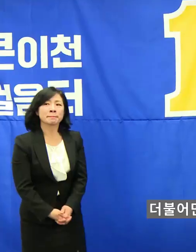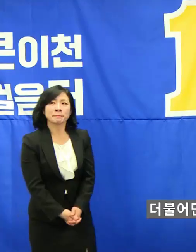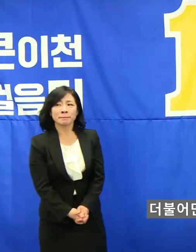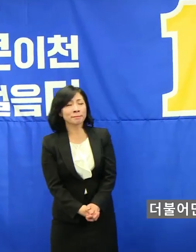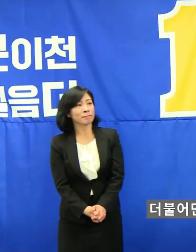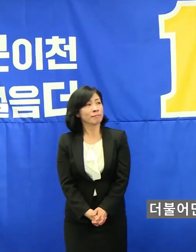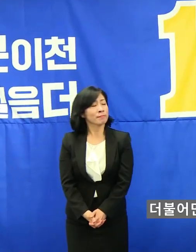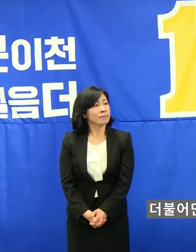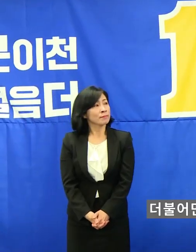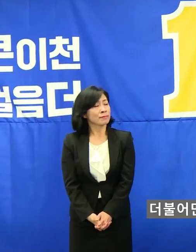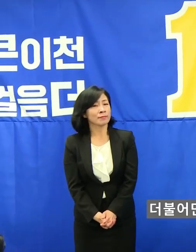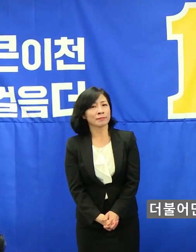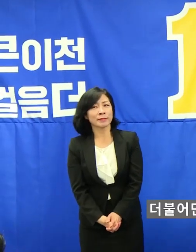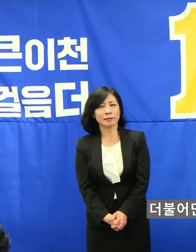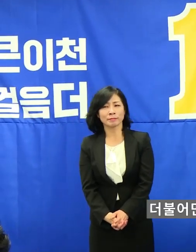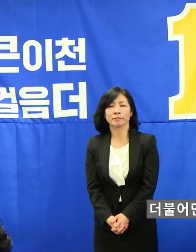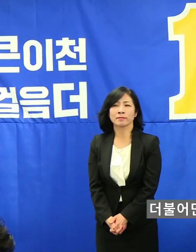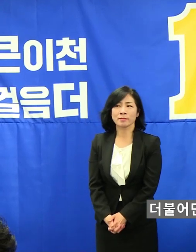다짐합니다. 네, 오늘